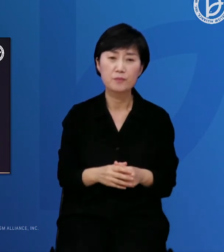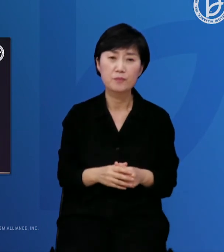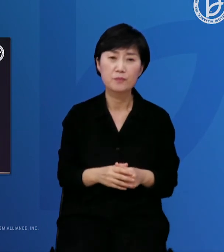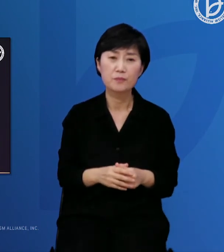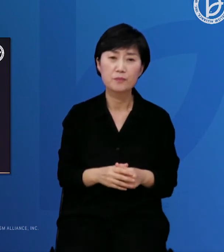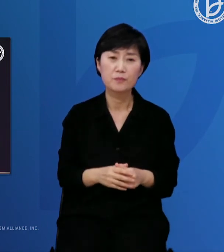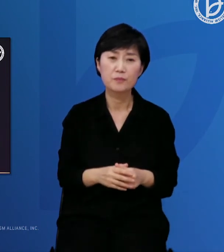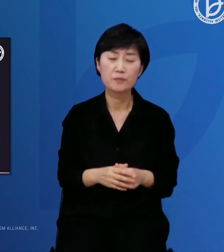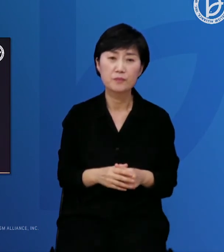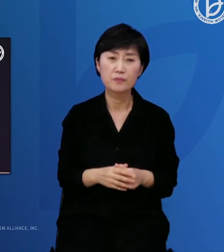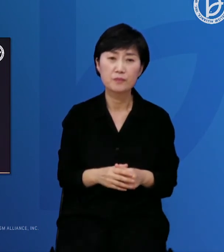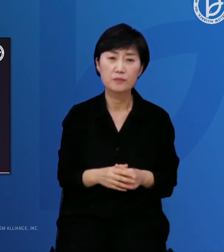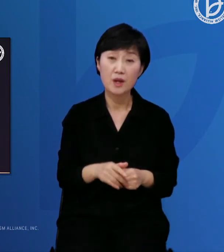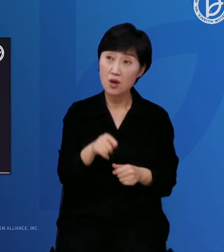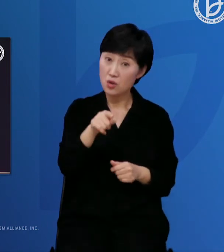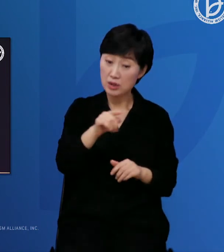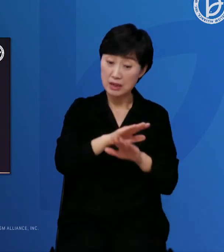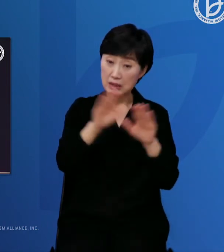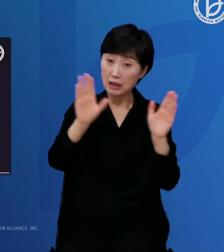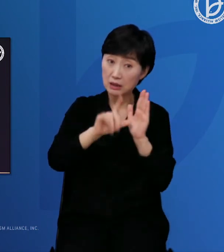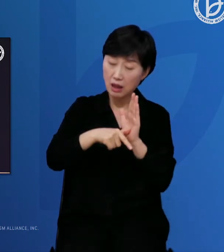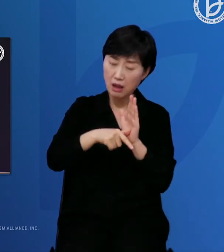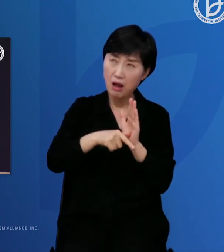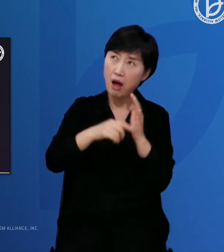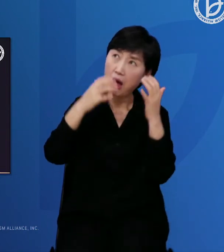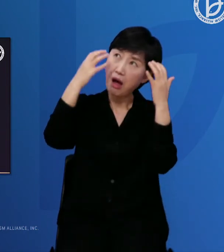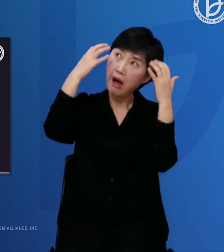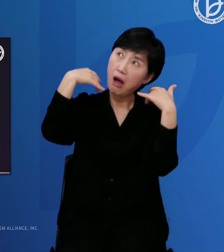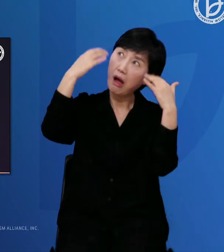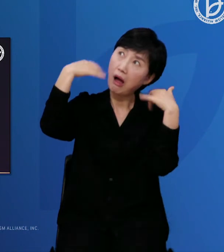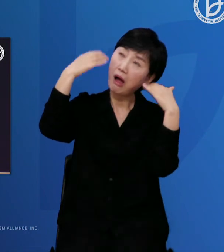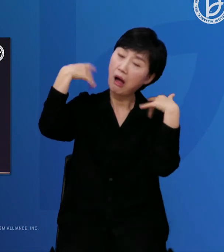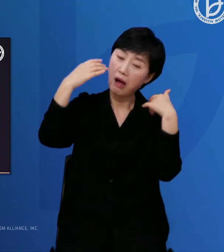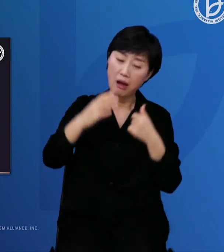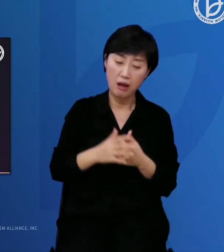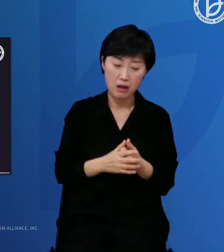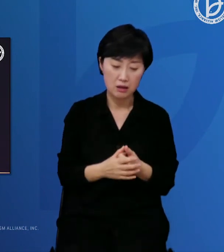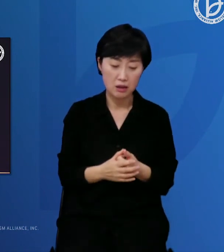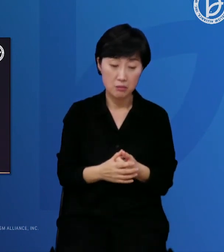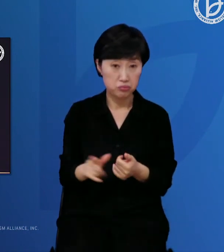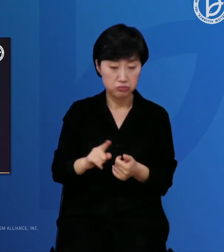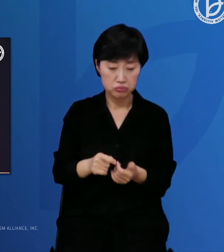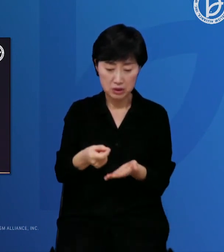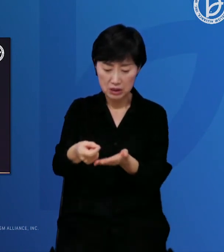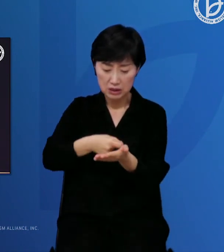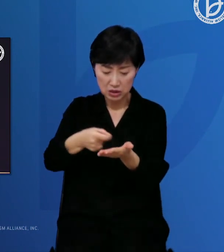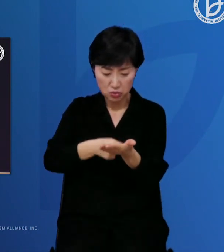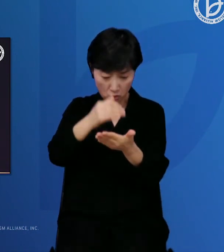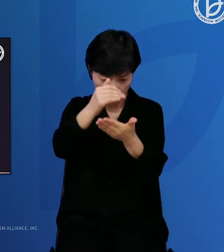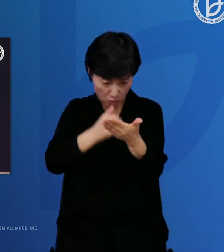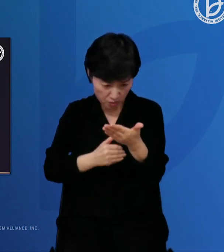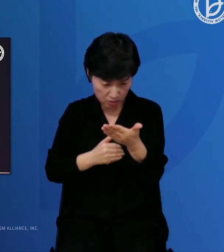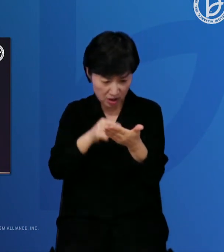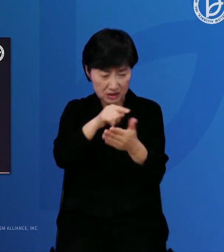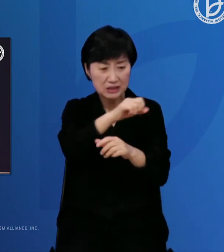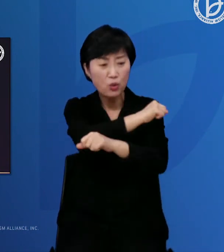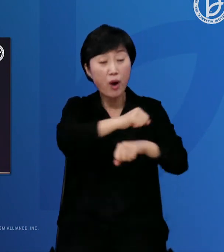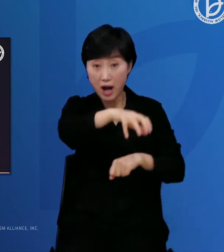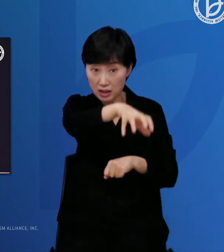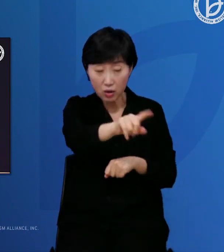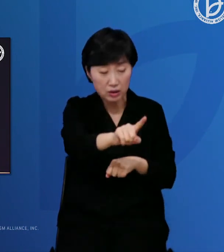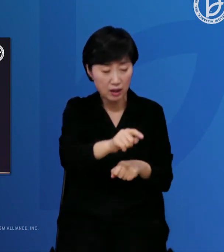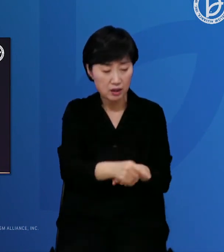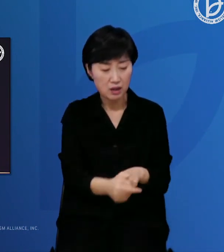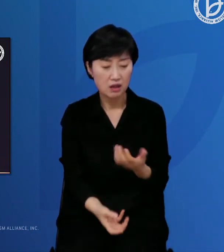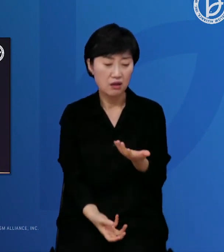well. 너무 더워서 난로통 같다라고 하는 기록이 된 걸 기록을 볼 수 있습니다. And there are even some records